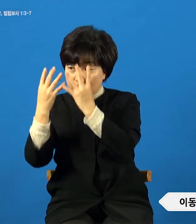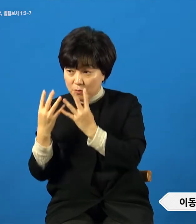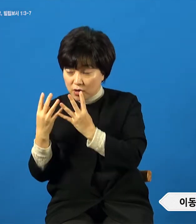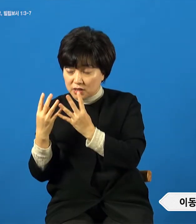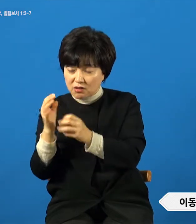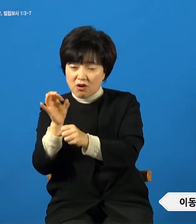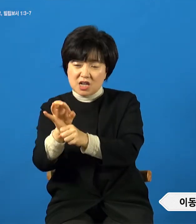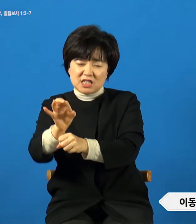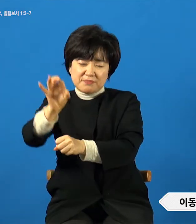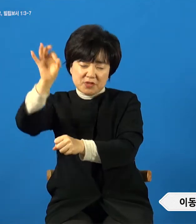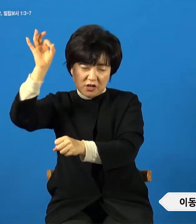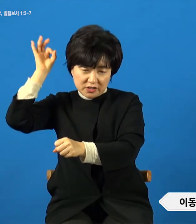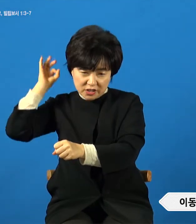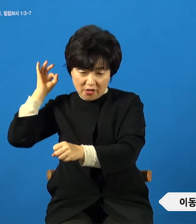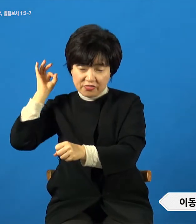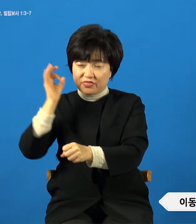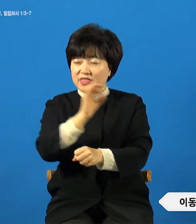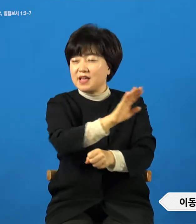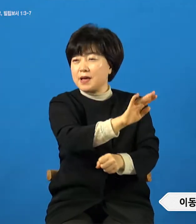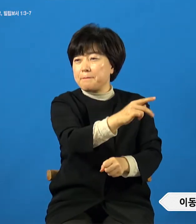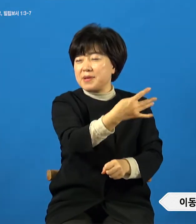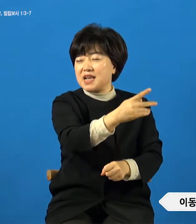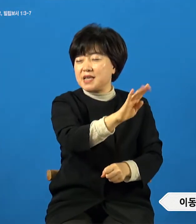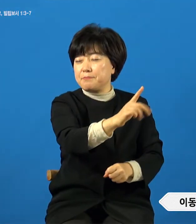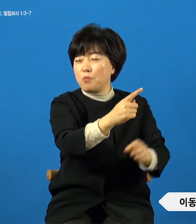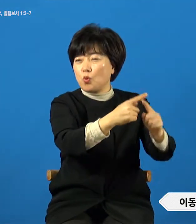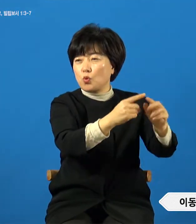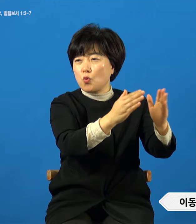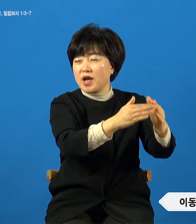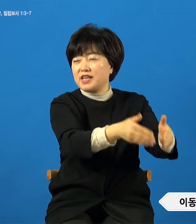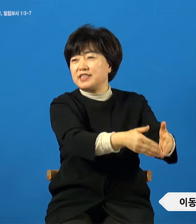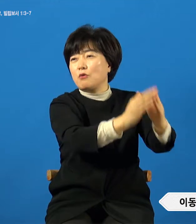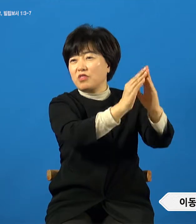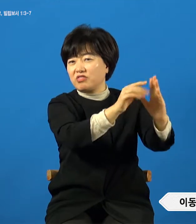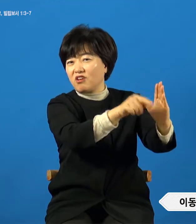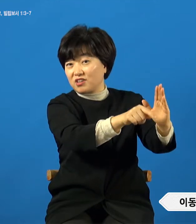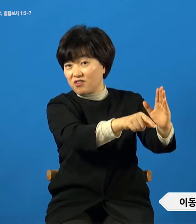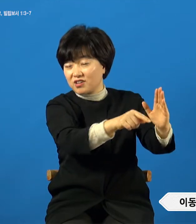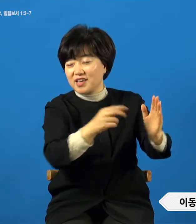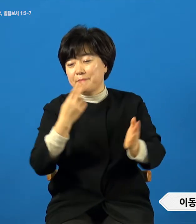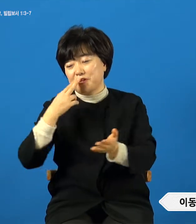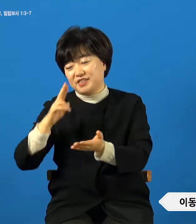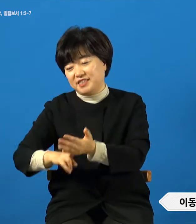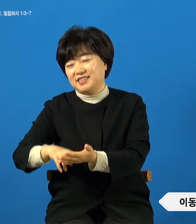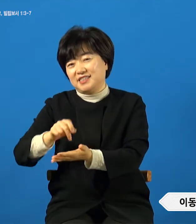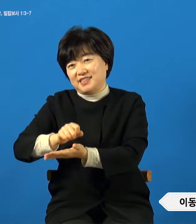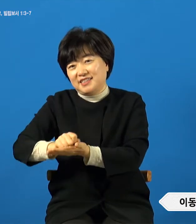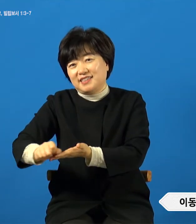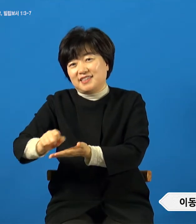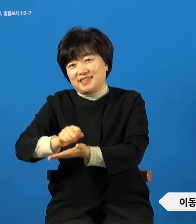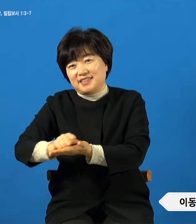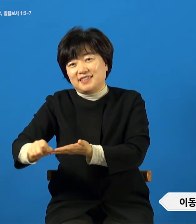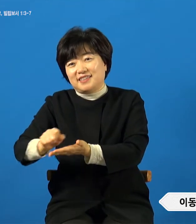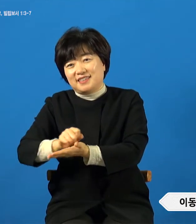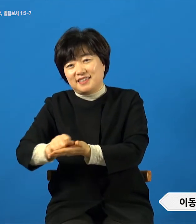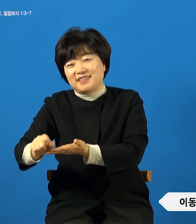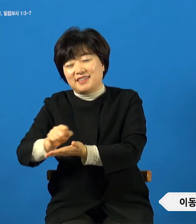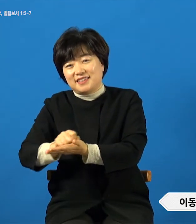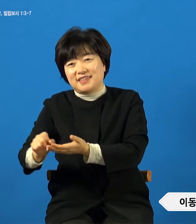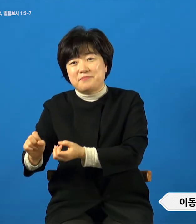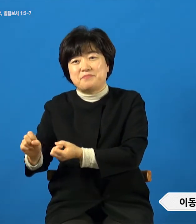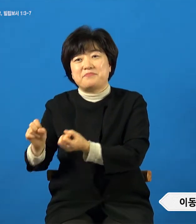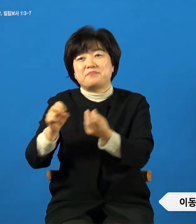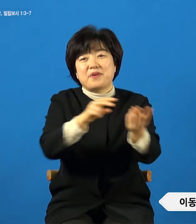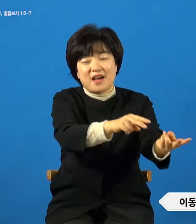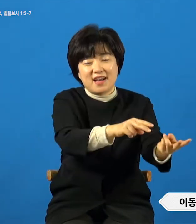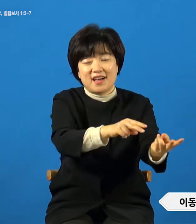전 복음을 전하여 세웠던 빌립보 교인들에게 바울이 로마의 감옥에서 편지를 씁니다. 그 편지가 뭘까요? 그게